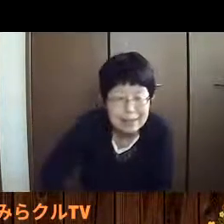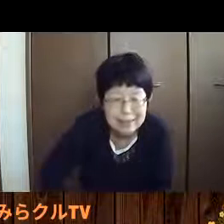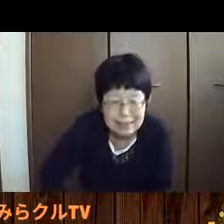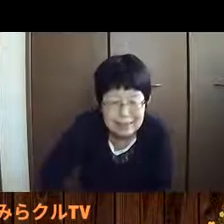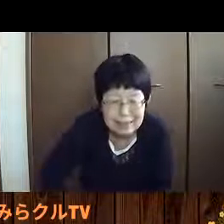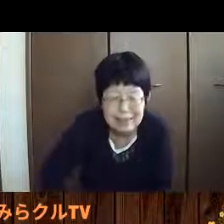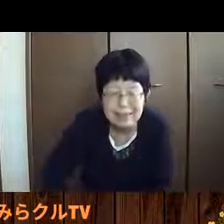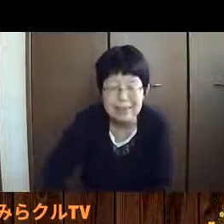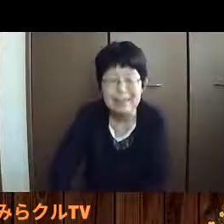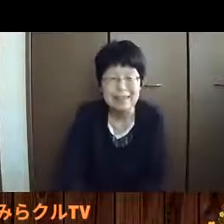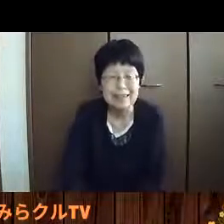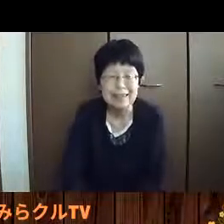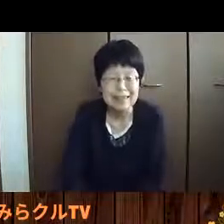自分の土地に